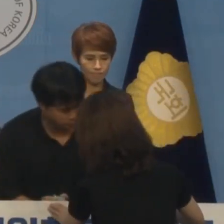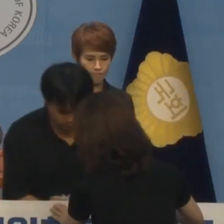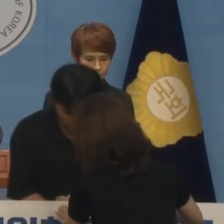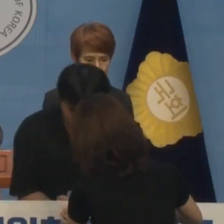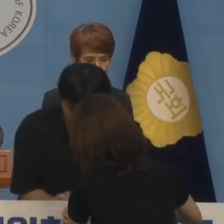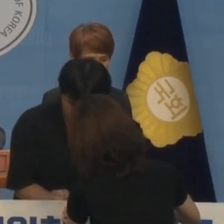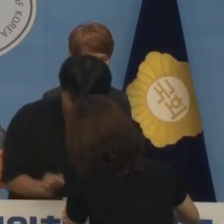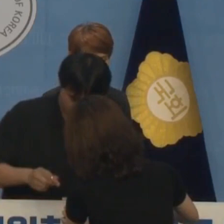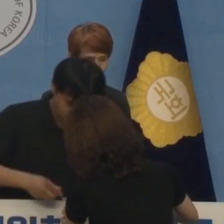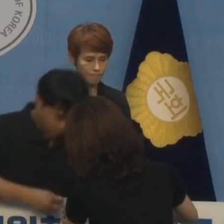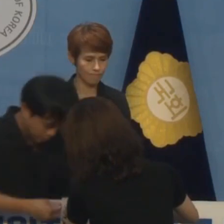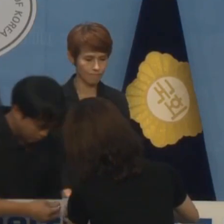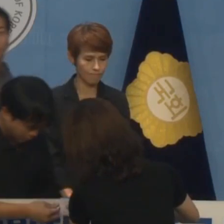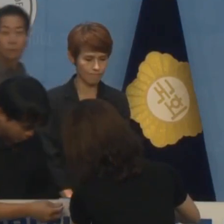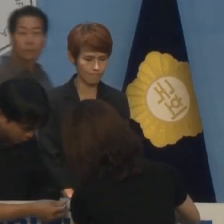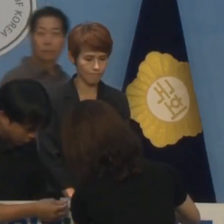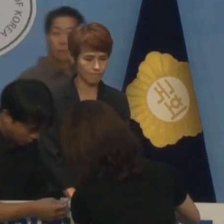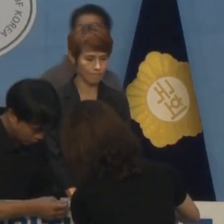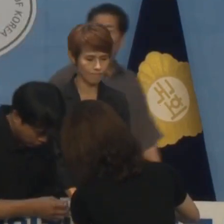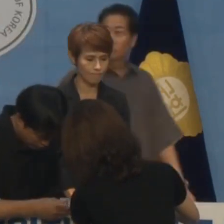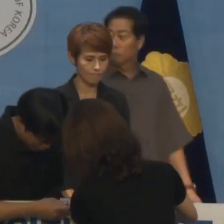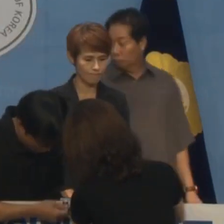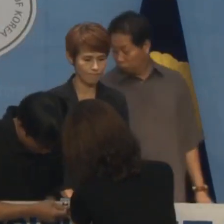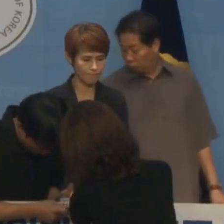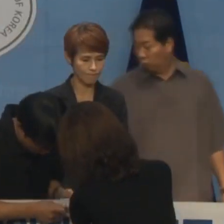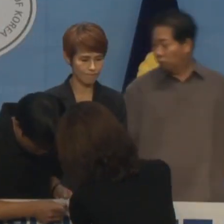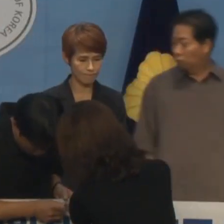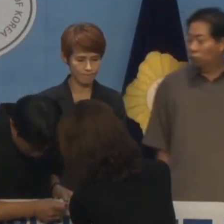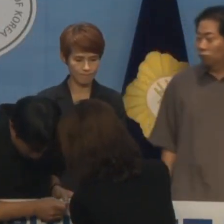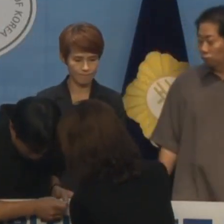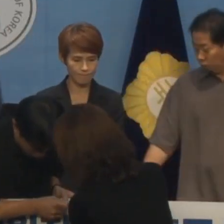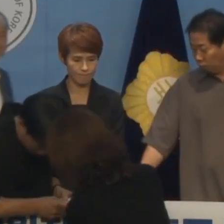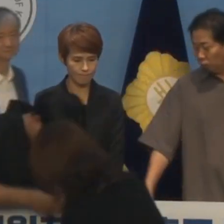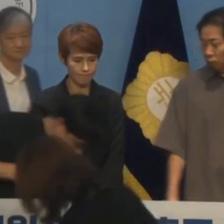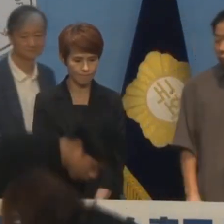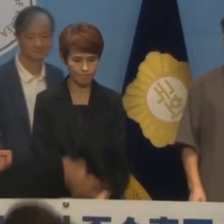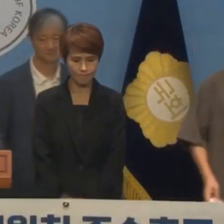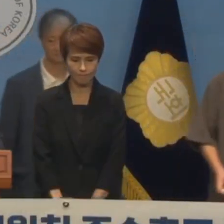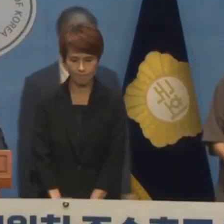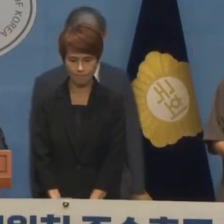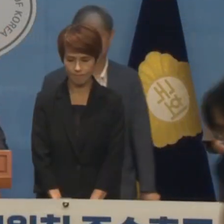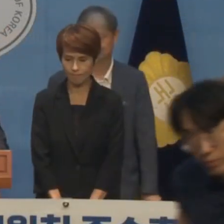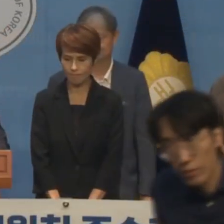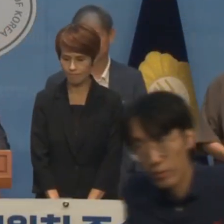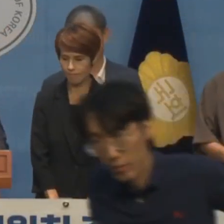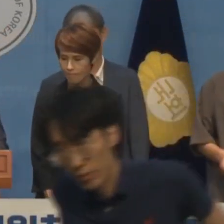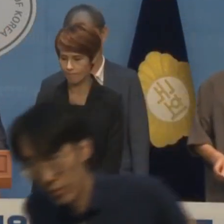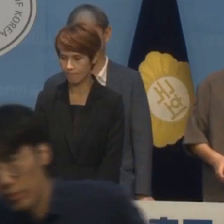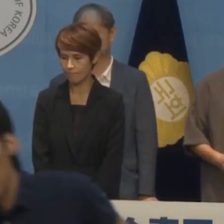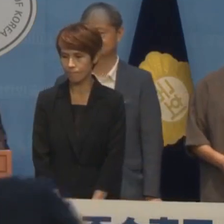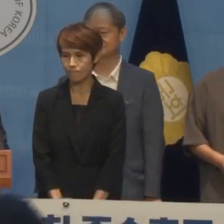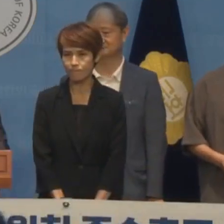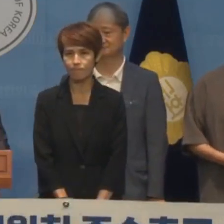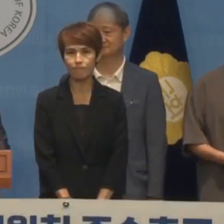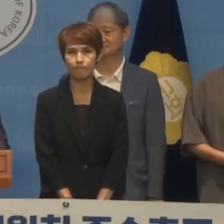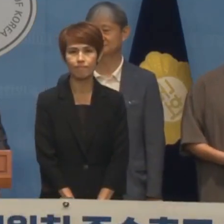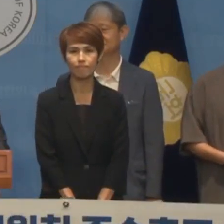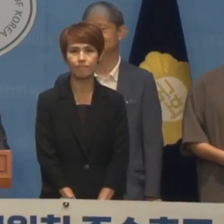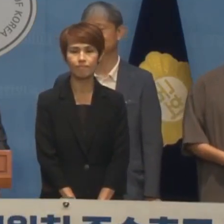이거요? 아, 이건 다른 의원인데 너무 급하게 잡아가지고 지금 주말에 끼어가지고.